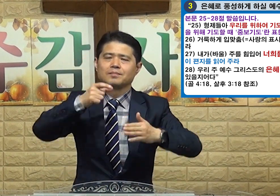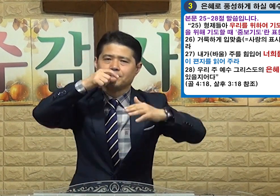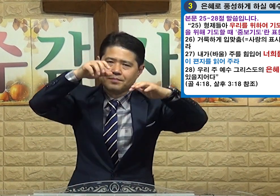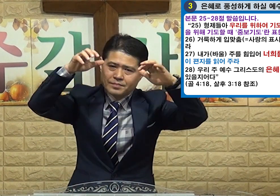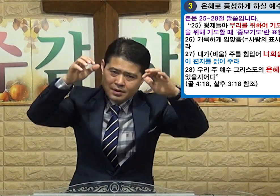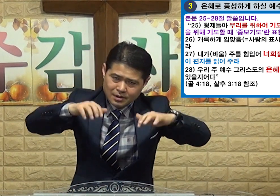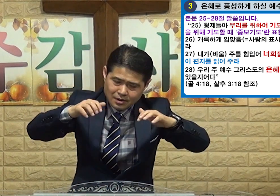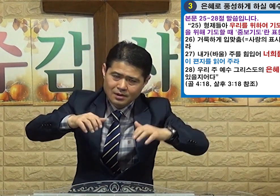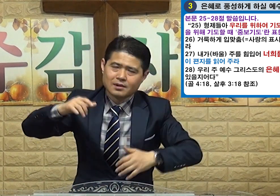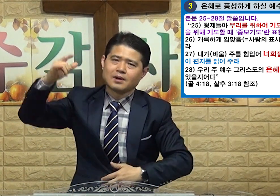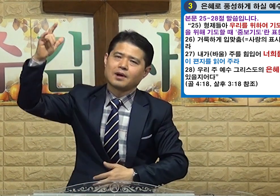주셨으니